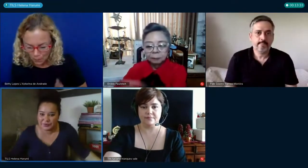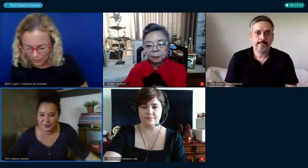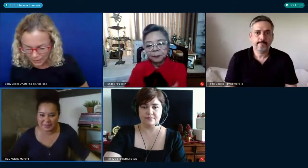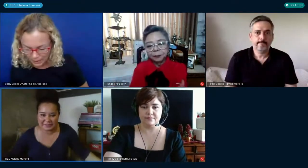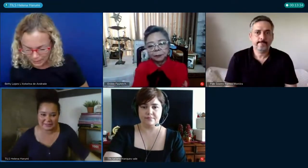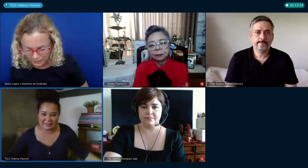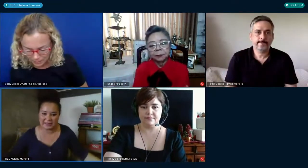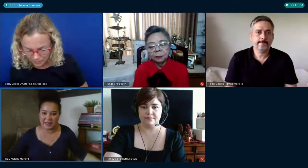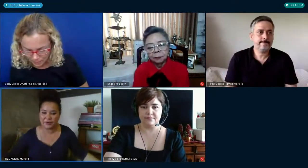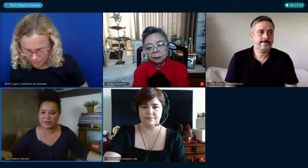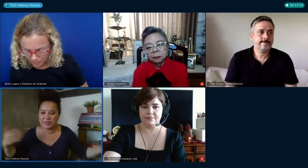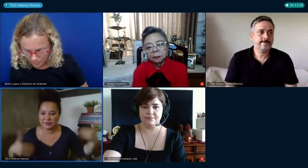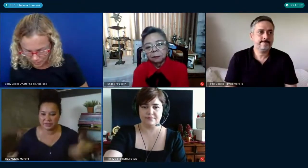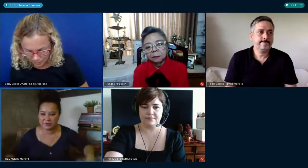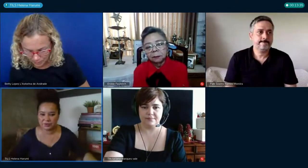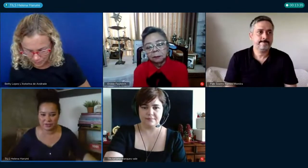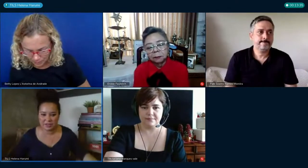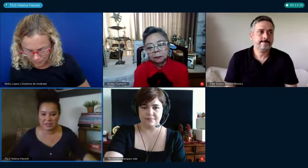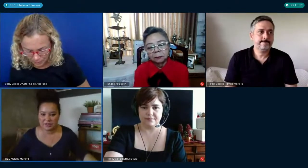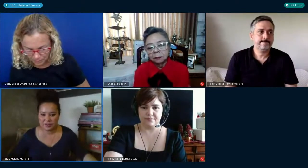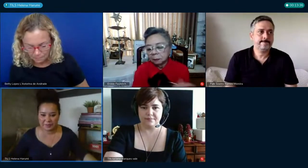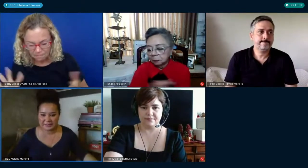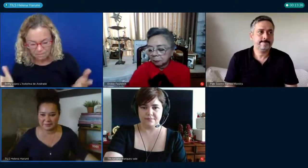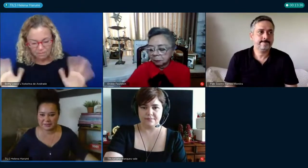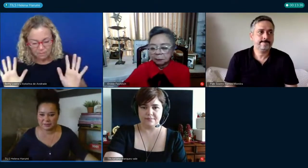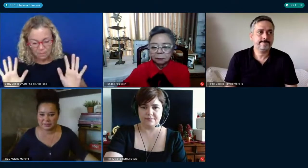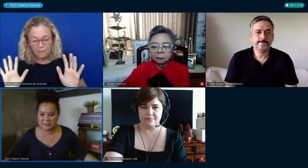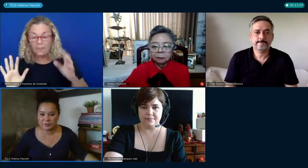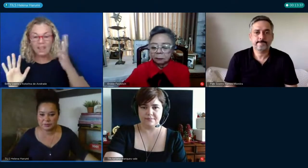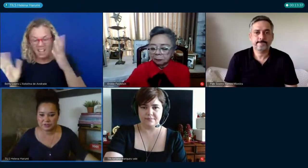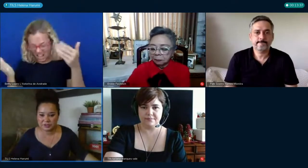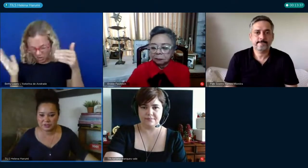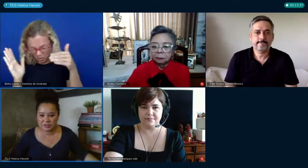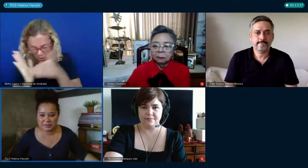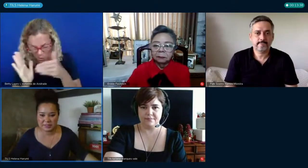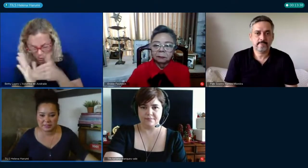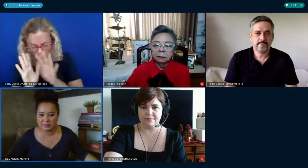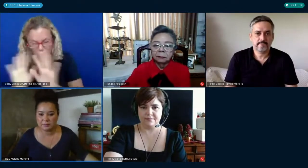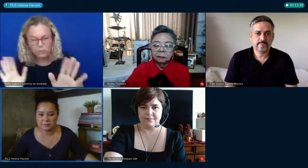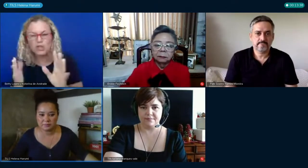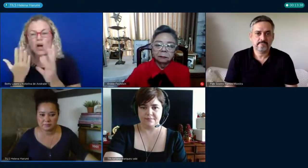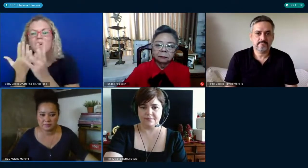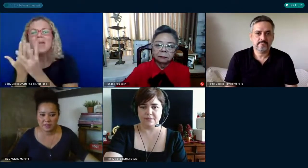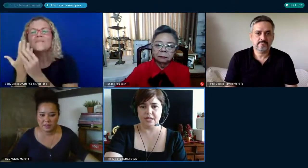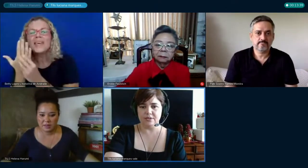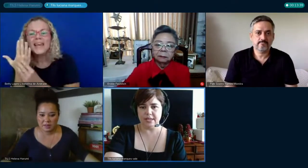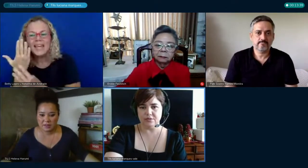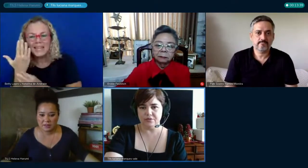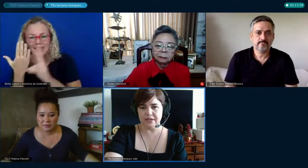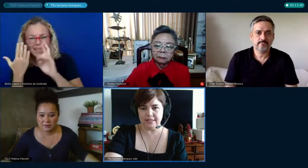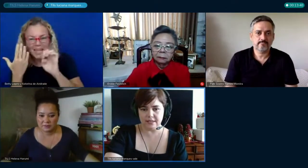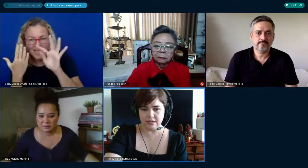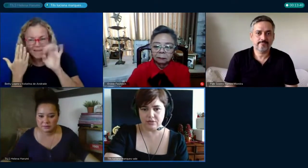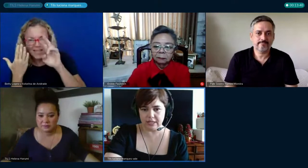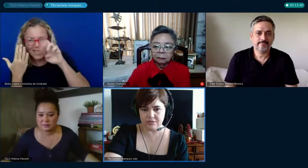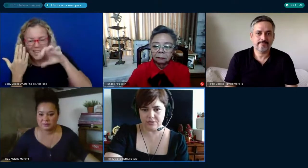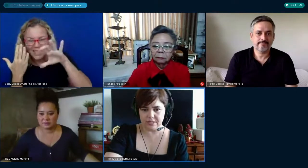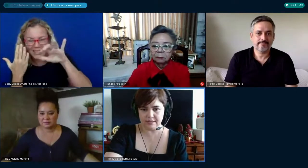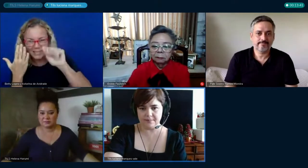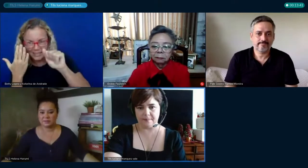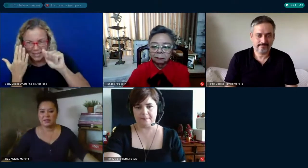vezes até mudou, mas assim, é o que eu tenho de percepção desse tipo de escrita. Não, certo, eu vou fazer